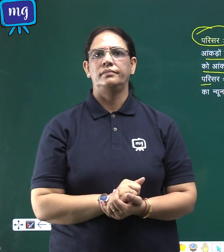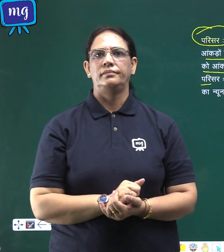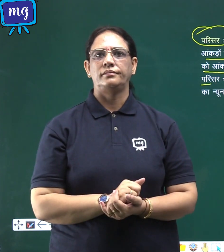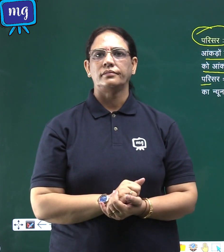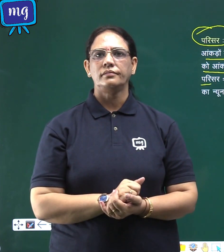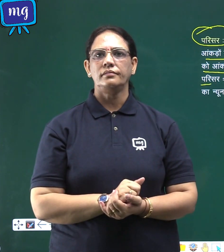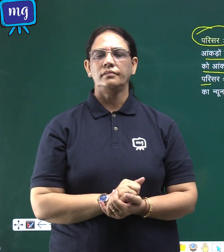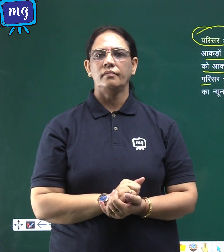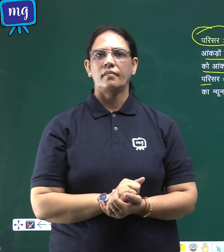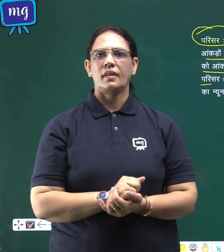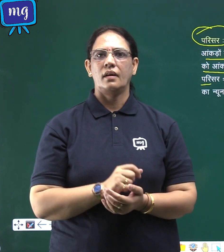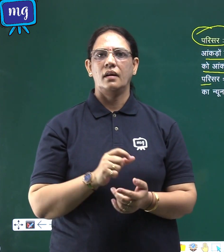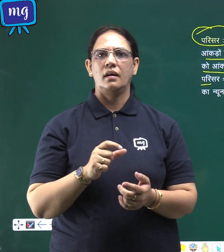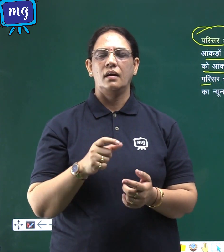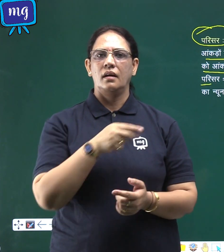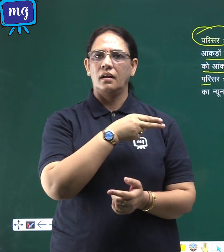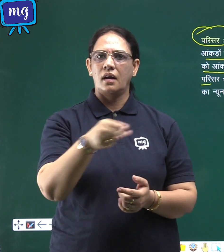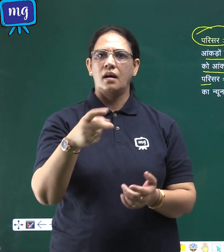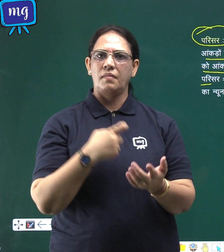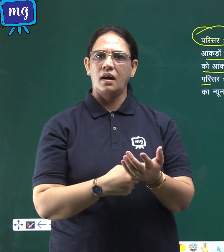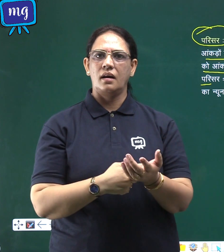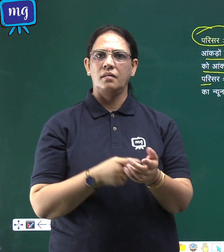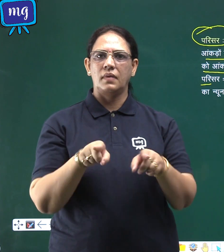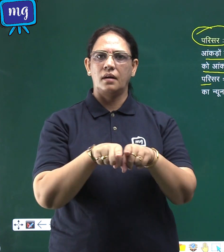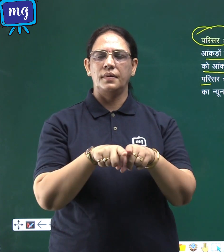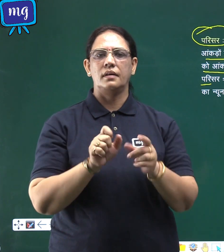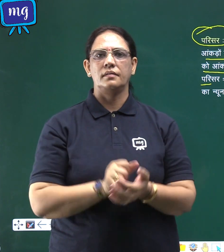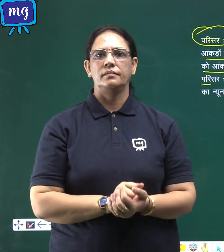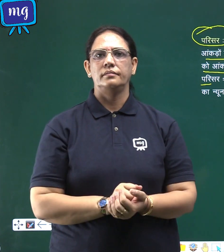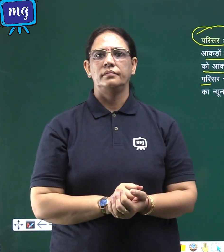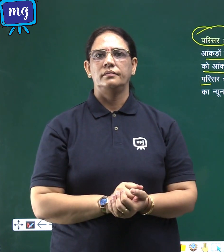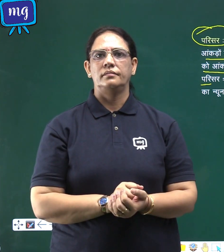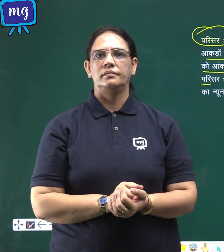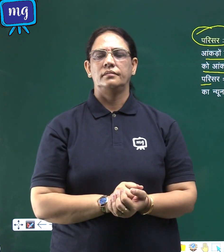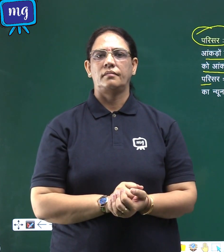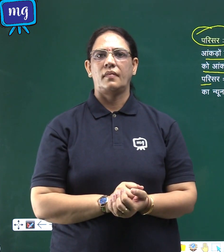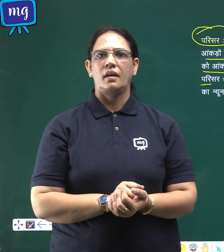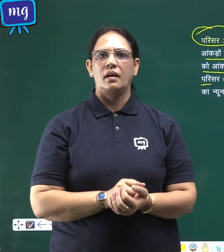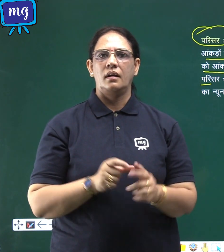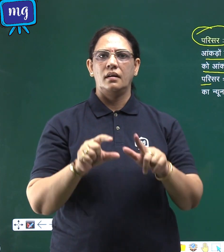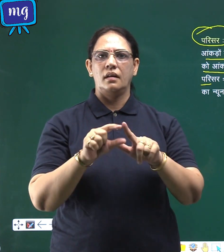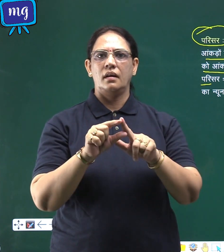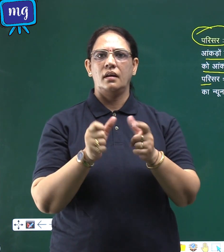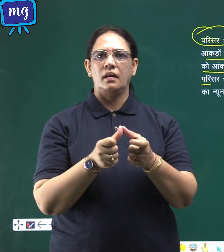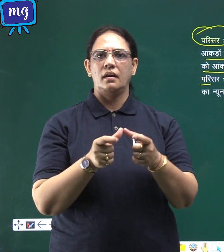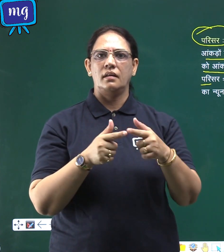प्रिशर बरावर आकड़ों का